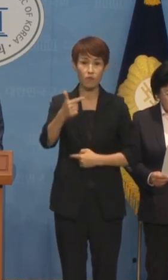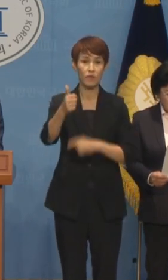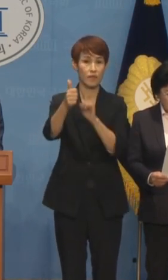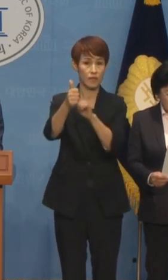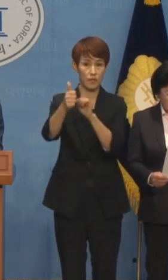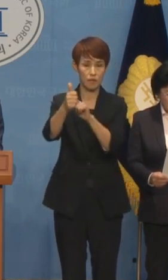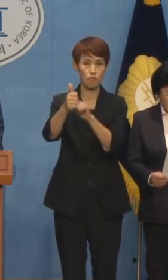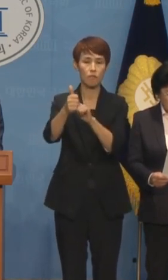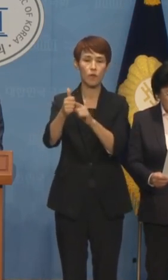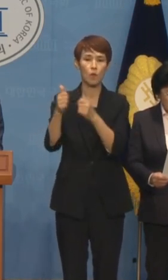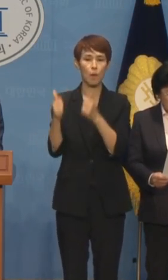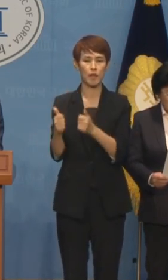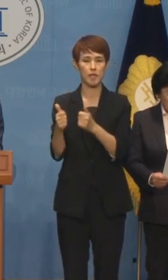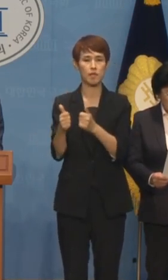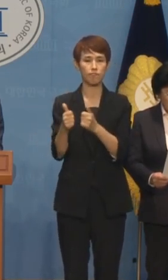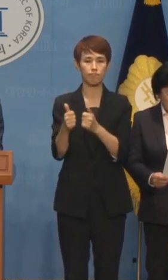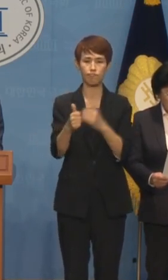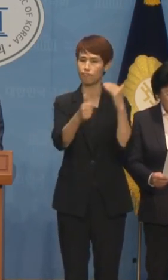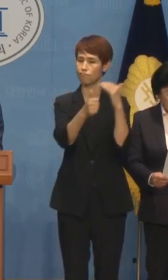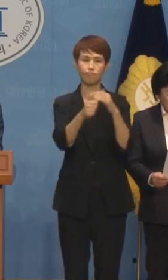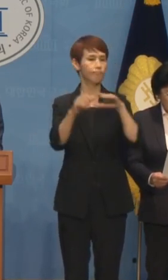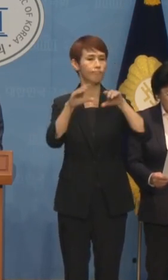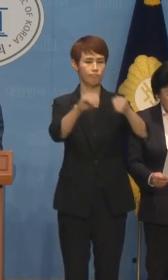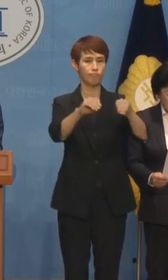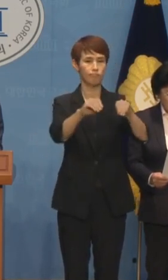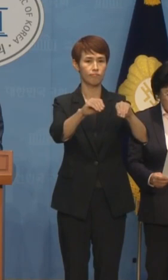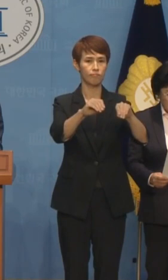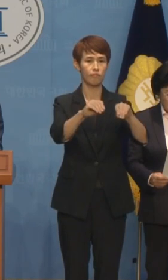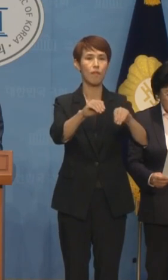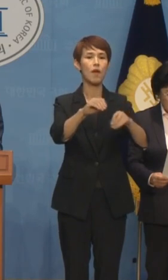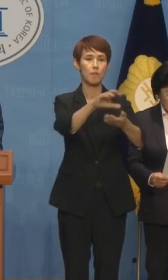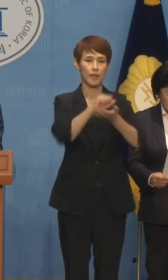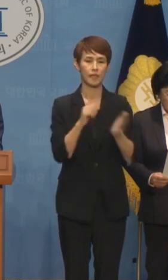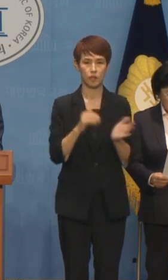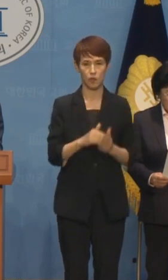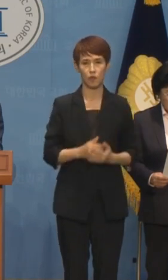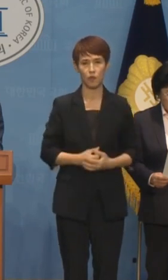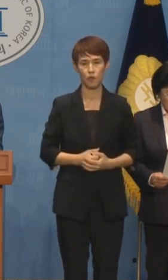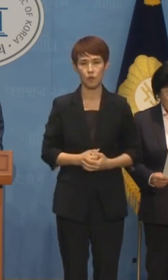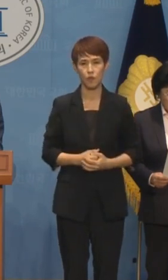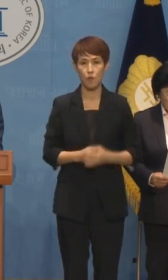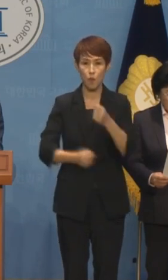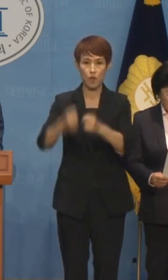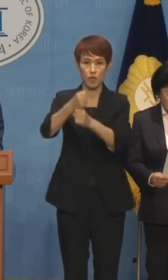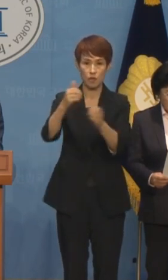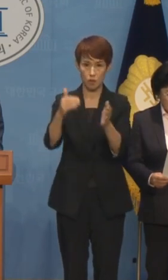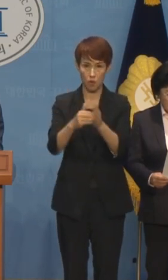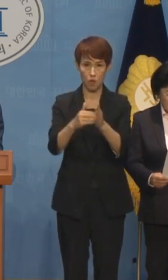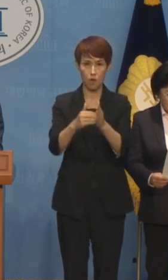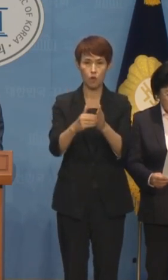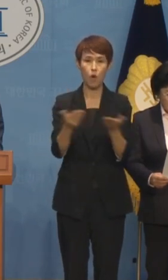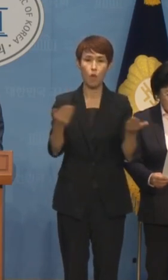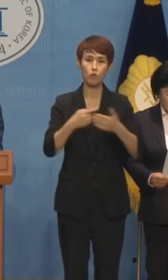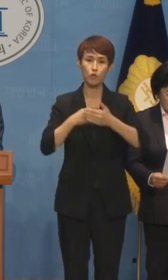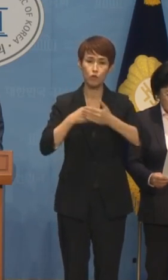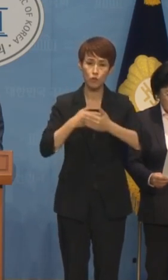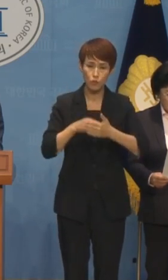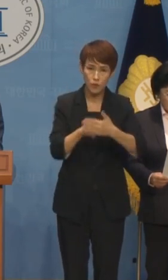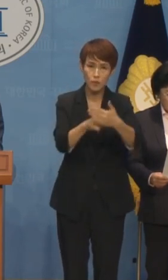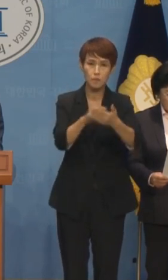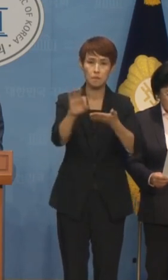이사장은 법원이 해임 집행 정지 신청을 받아들이면서 복귀한 바 있고 권익위가 업무 추진비 사적